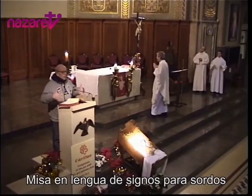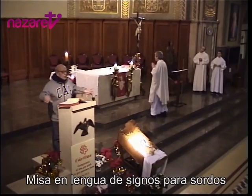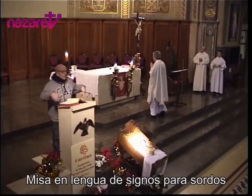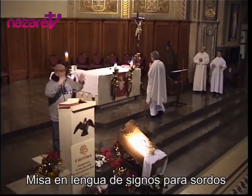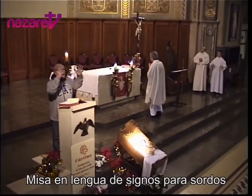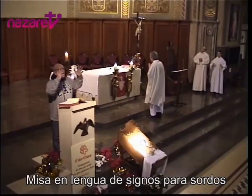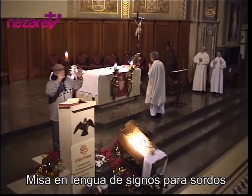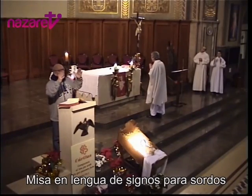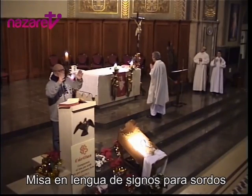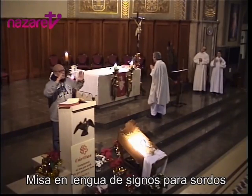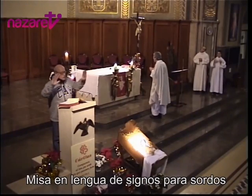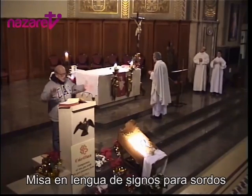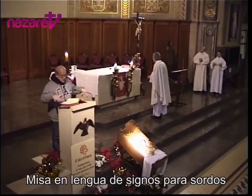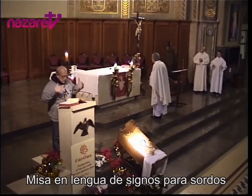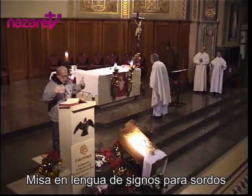Aleluya,